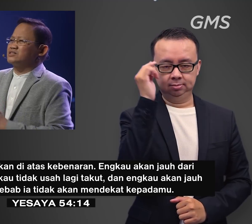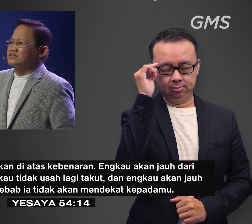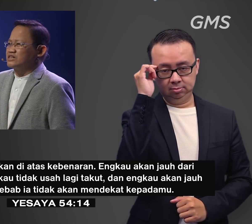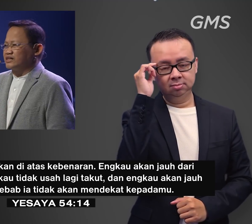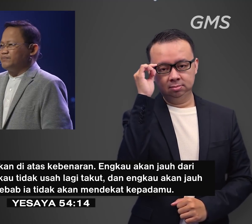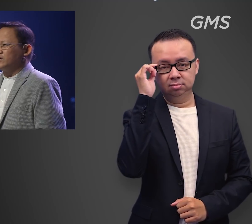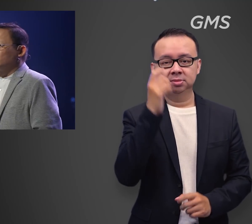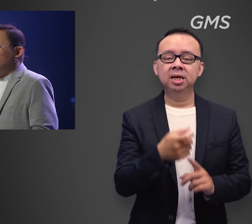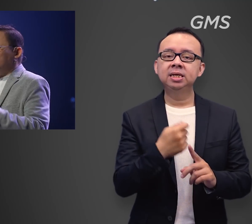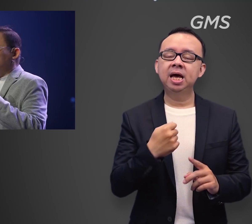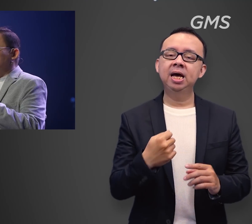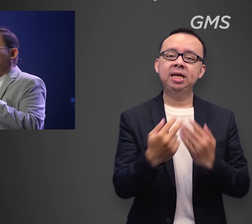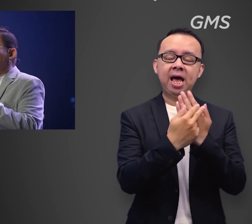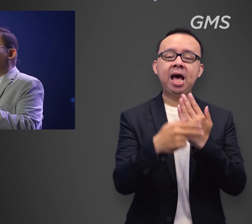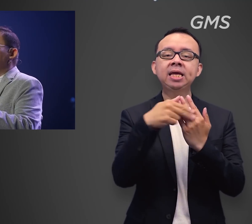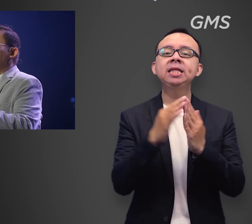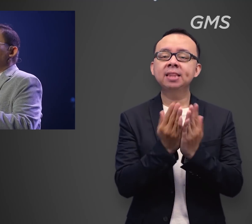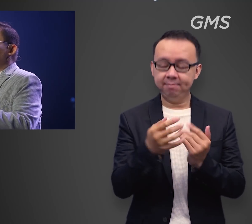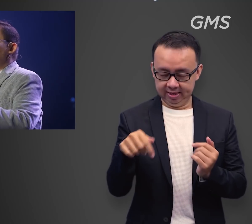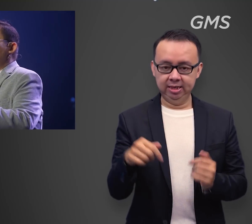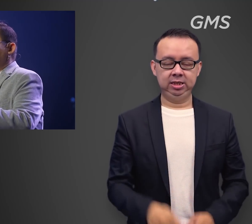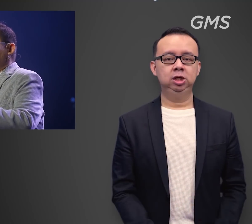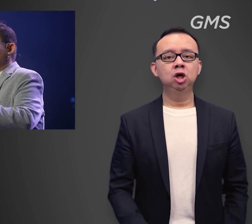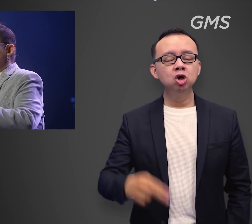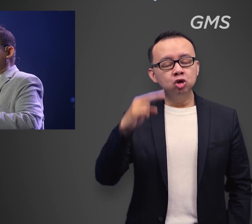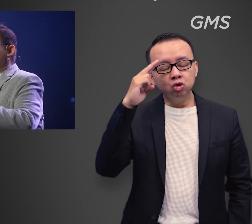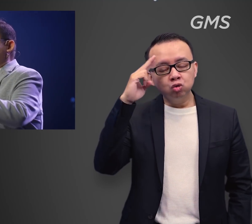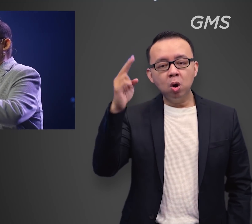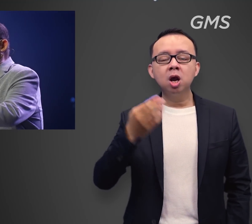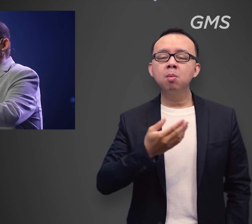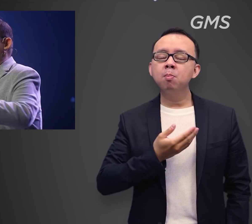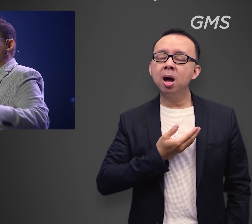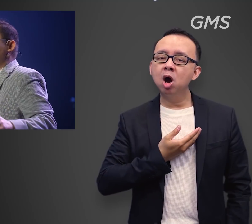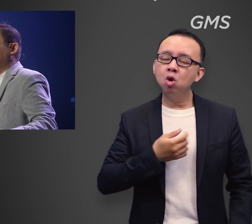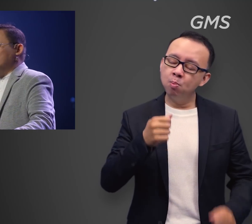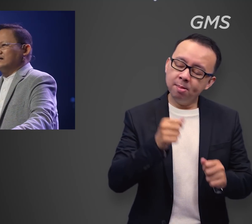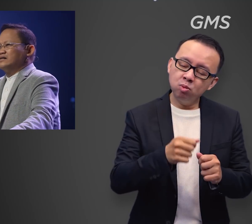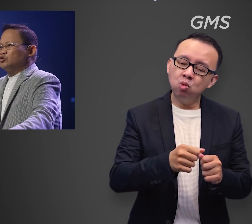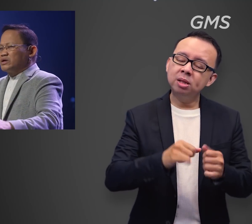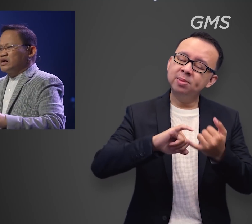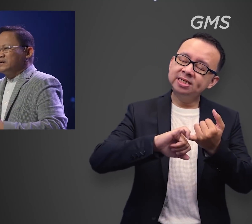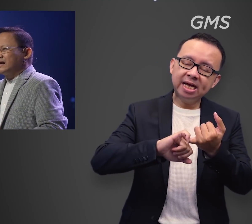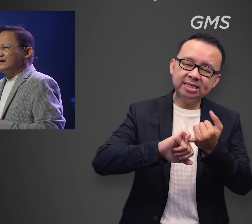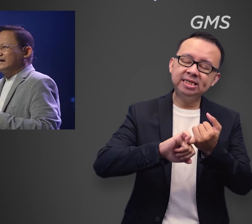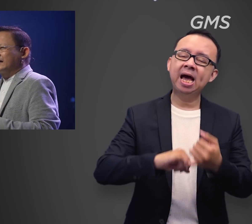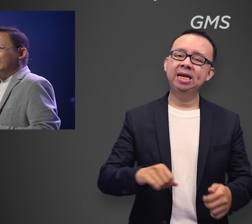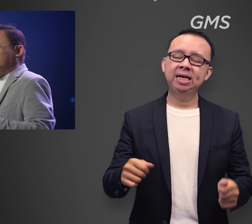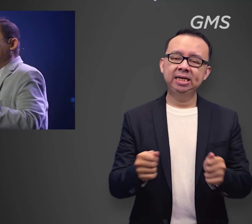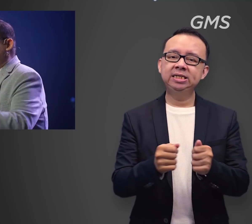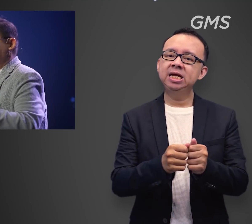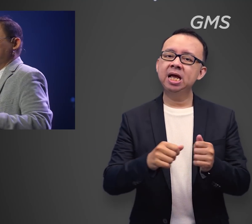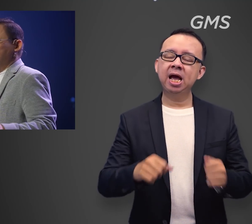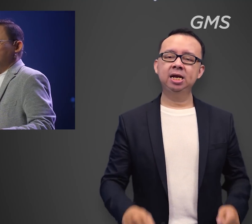yang kita baca di sini, Tuhan itu sedang mengadakan sebuah perjanjian dengan umatnya. Tuhan sedang